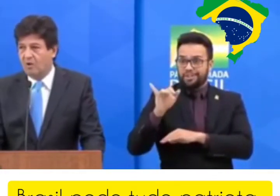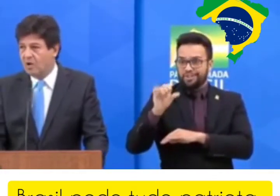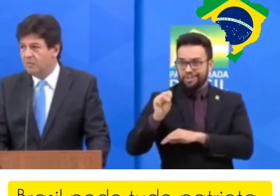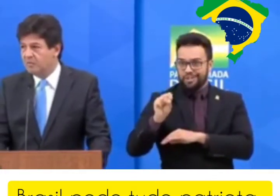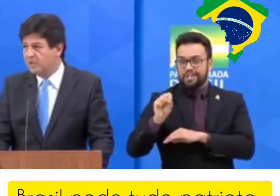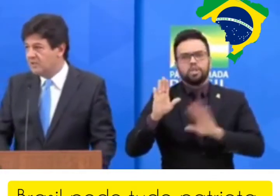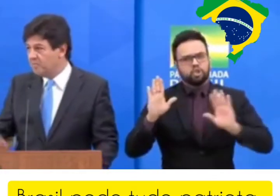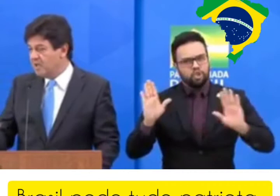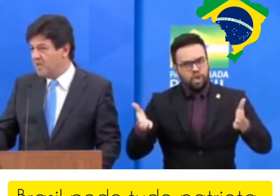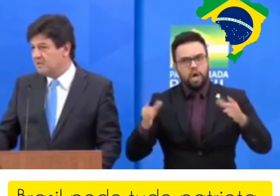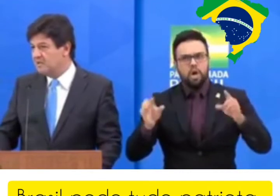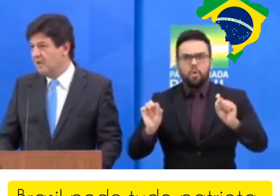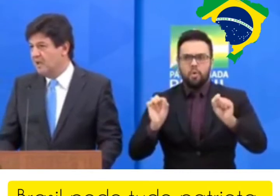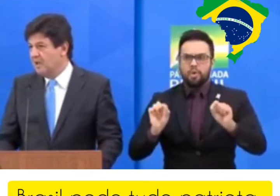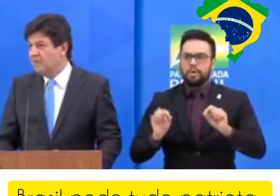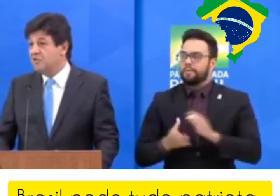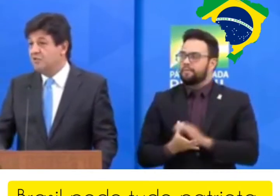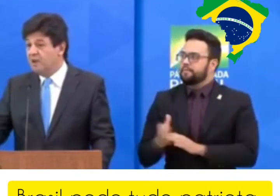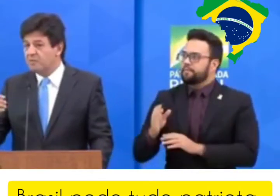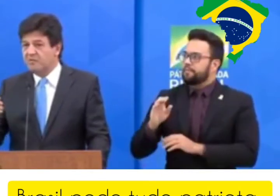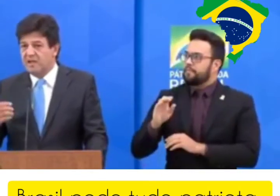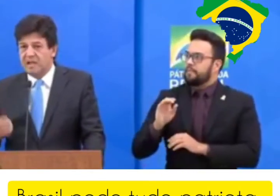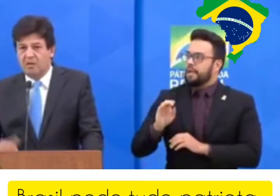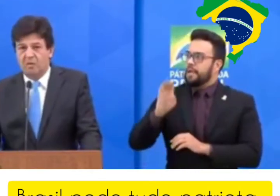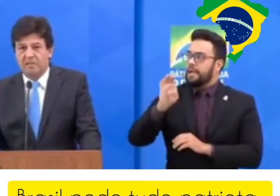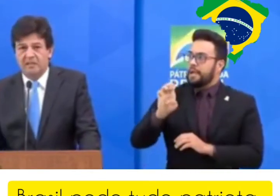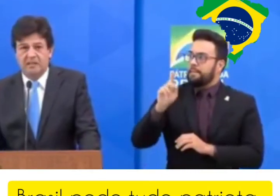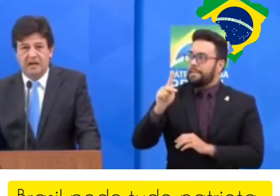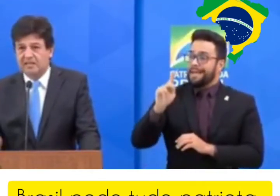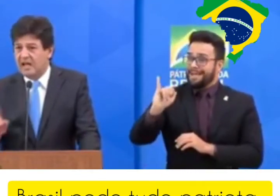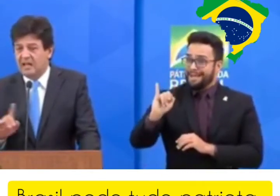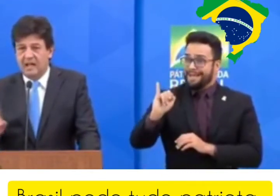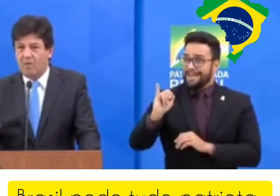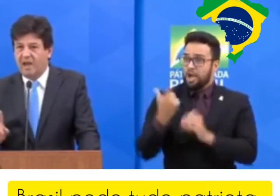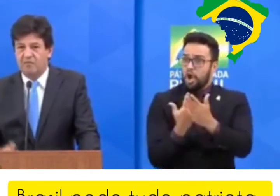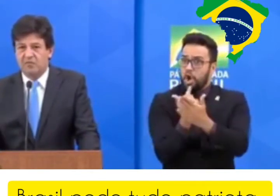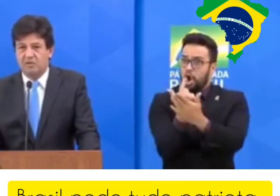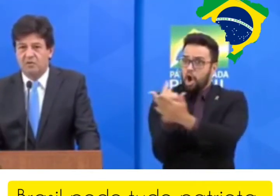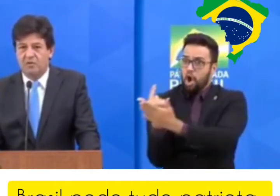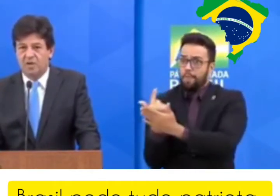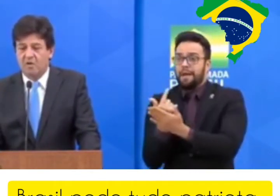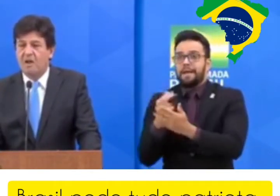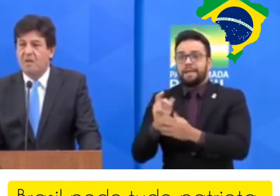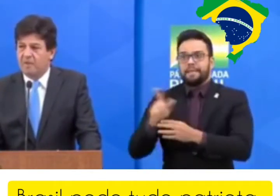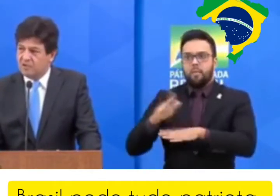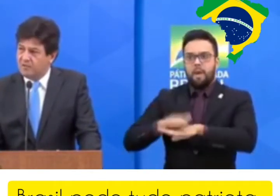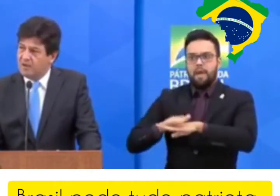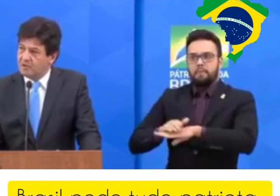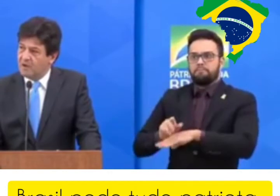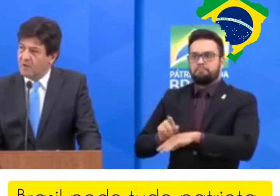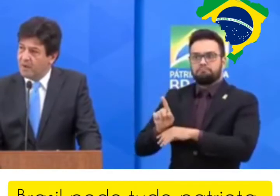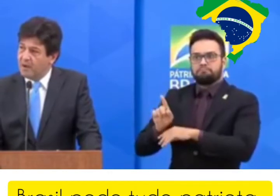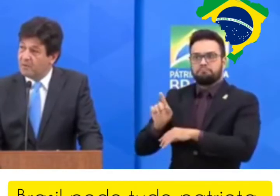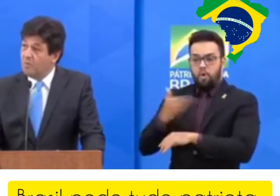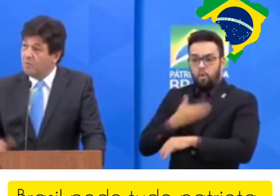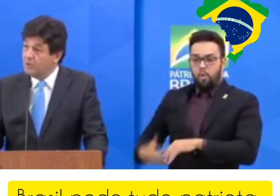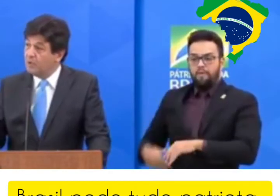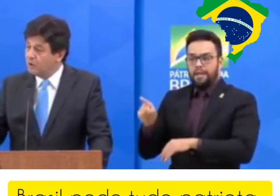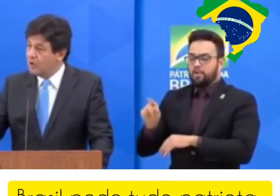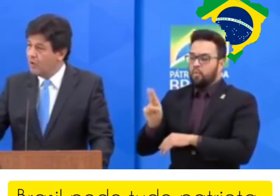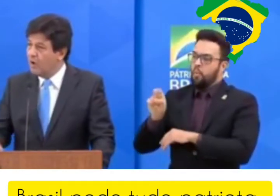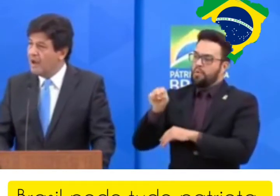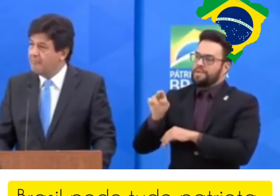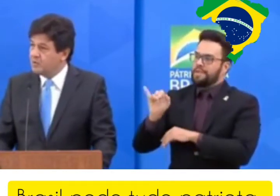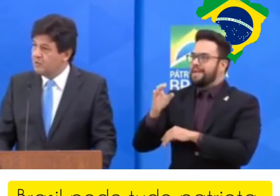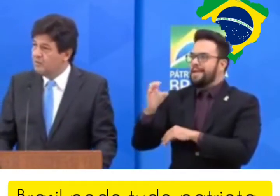já colocamos as EPIs e tivemos que fazer a compra centralizada, não é função da União, mas tivemos que comprar porque o